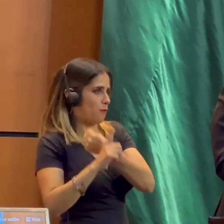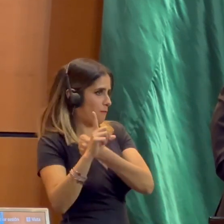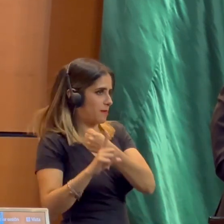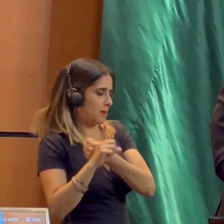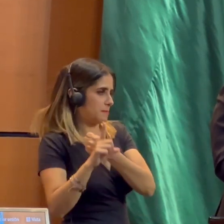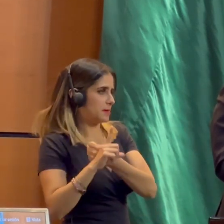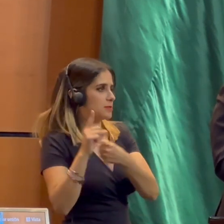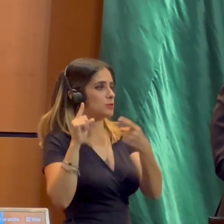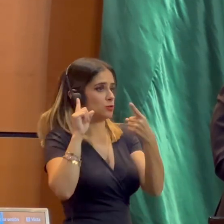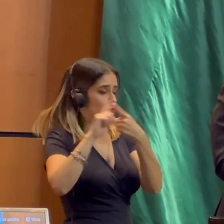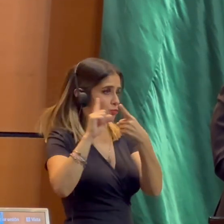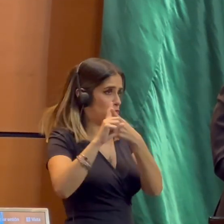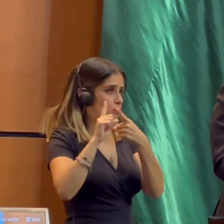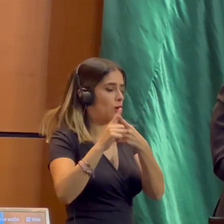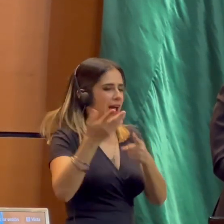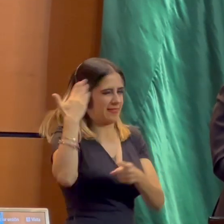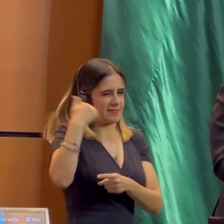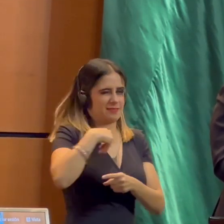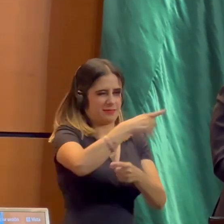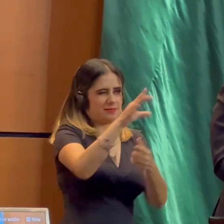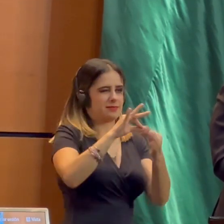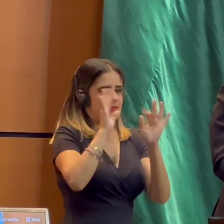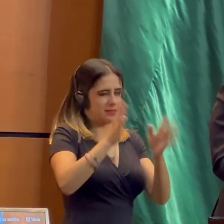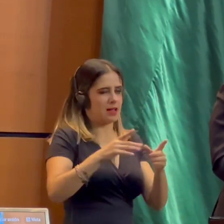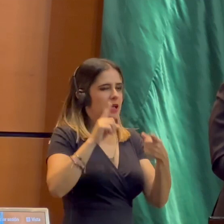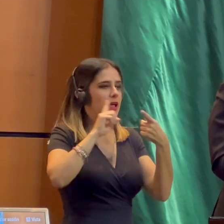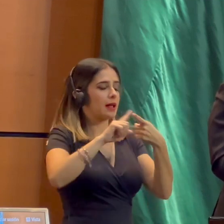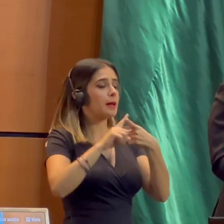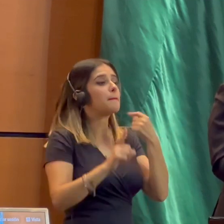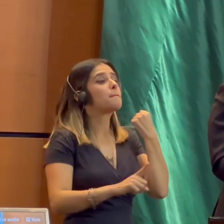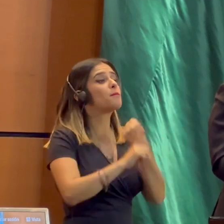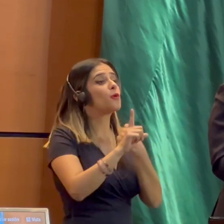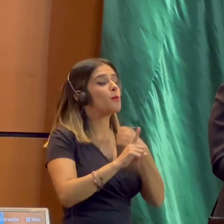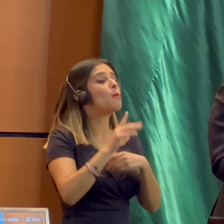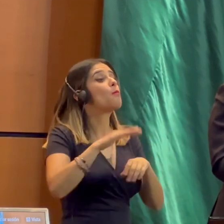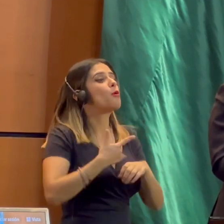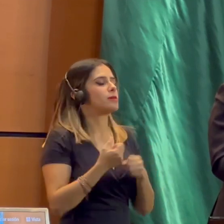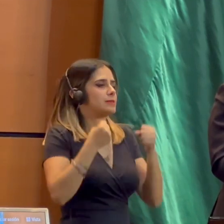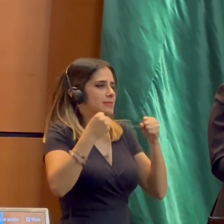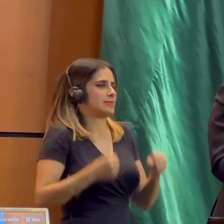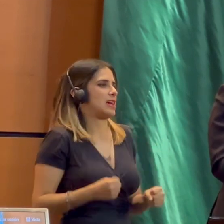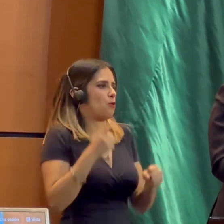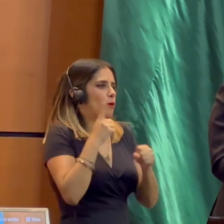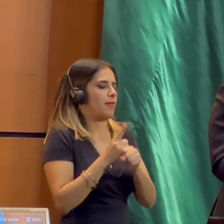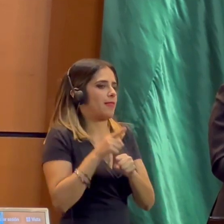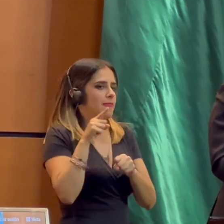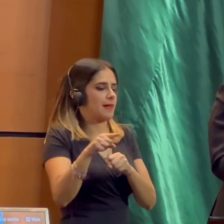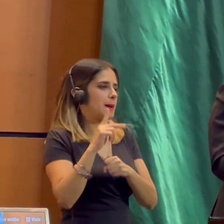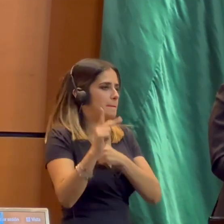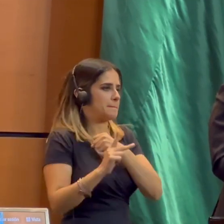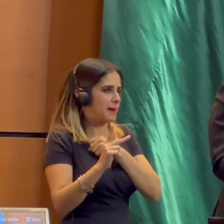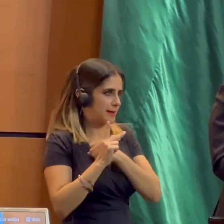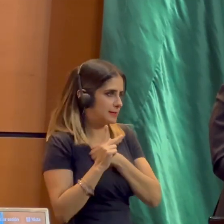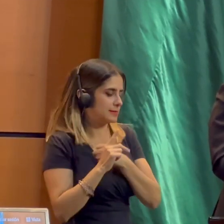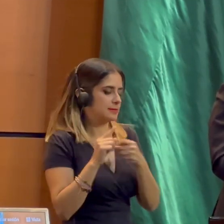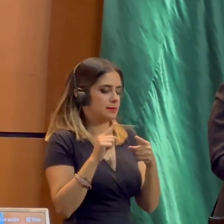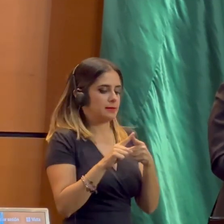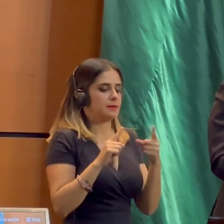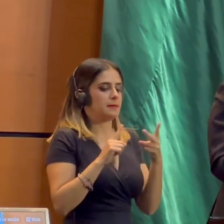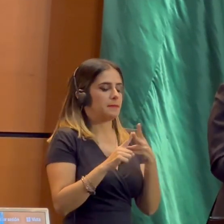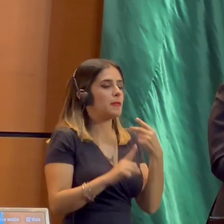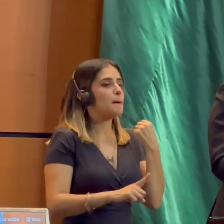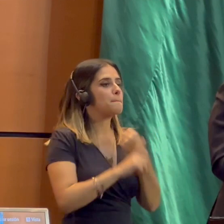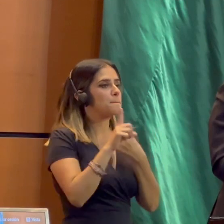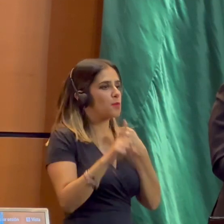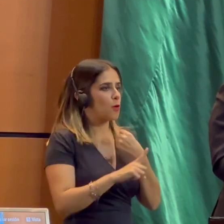し上げました安全保障上の問題、航空安全上の問題、そして